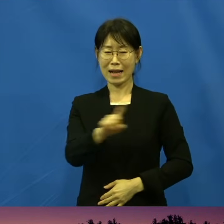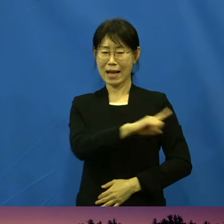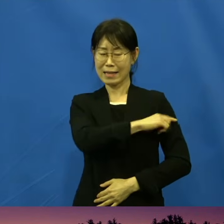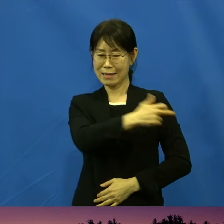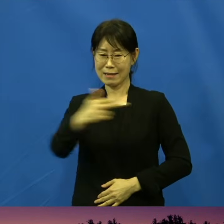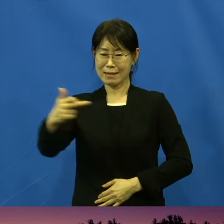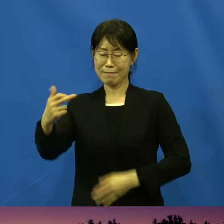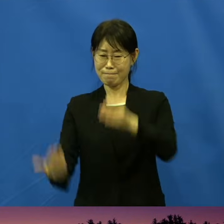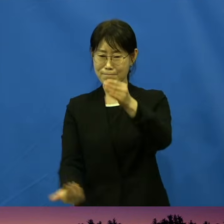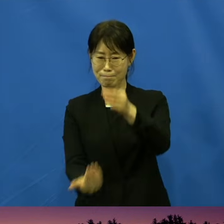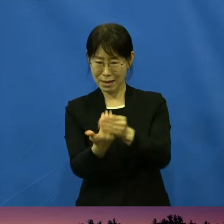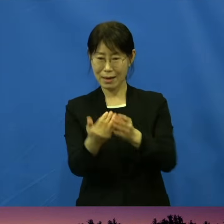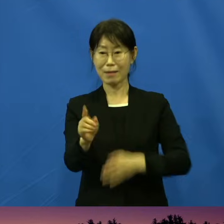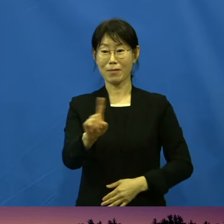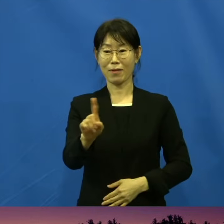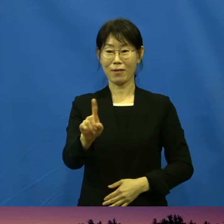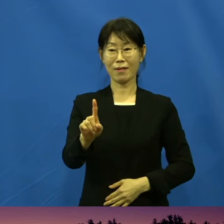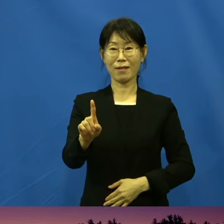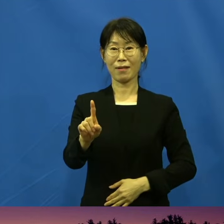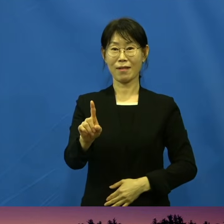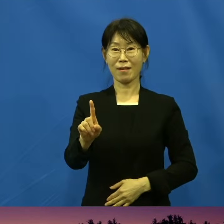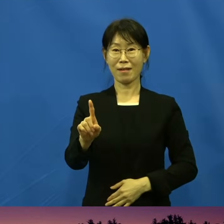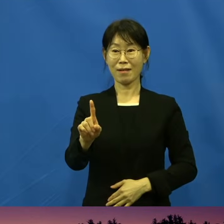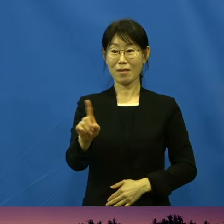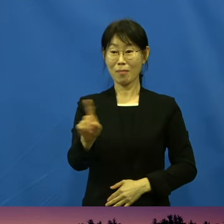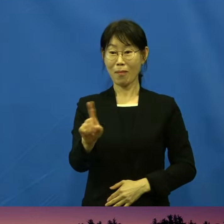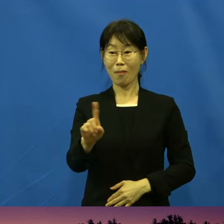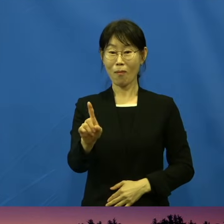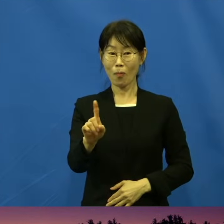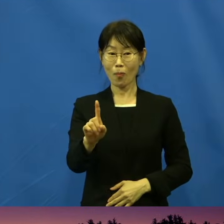사건은 하나님이